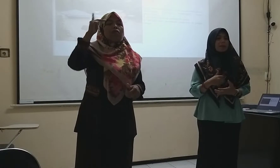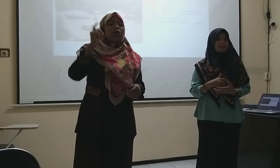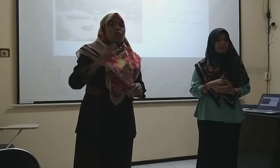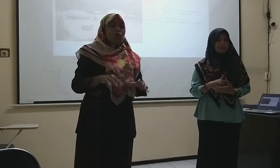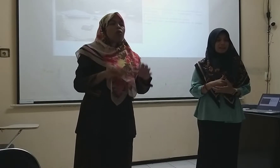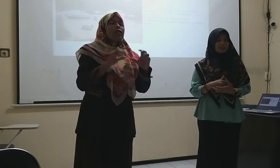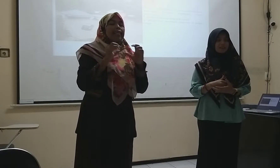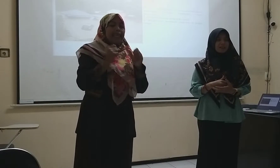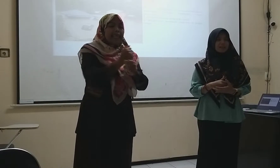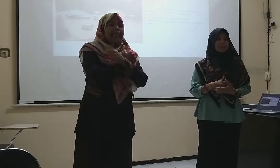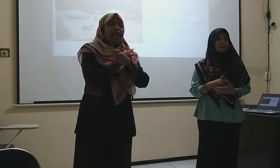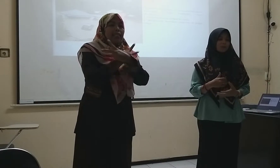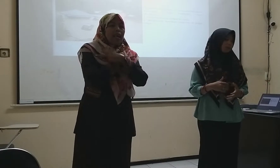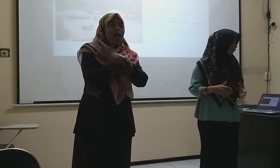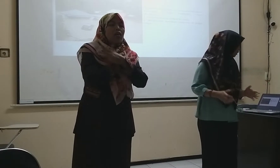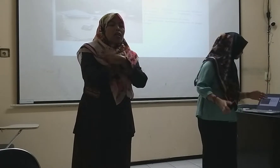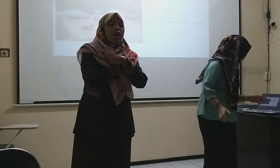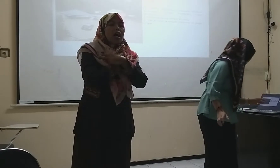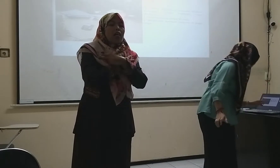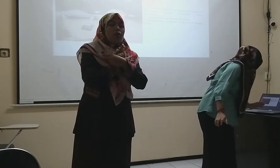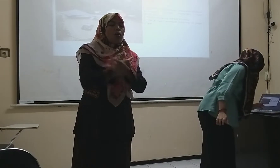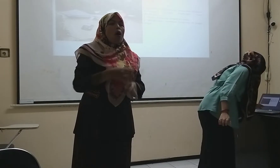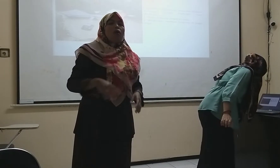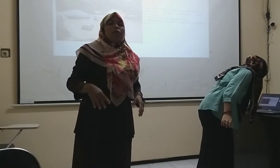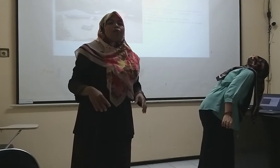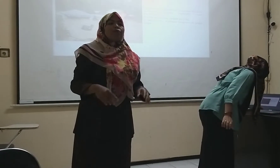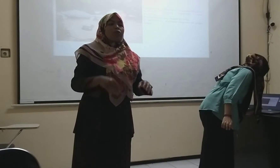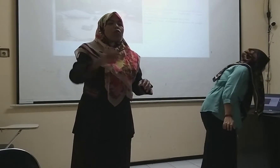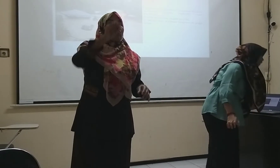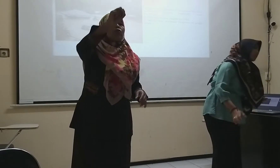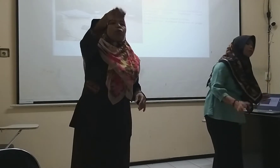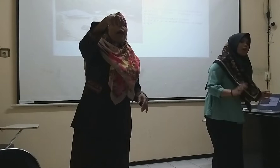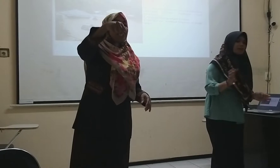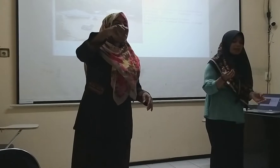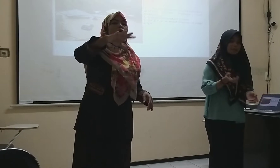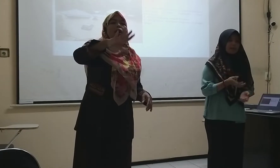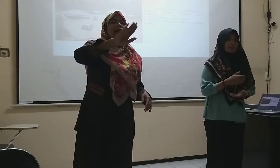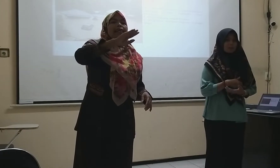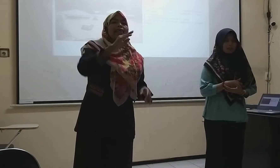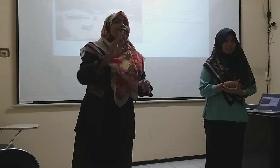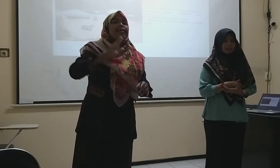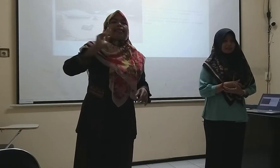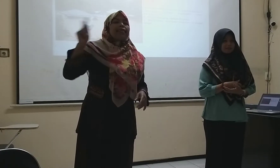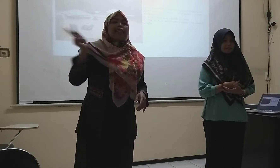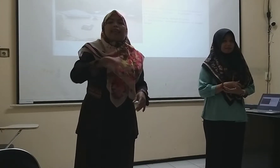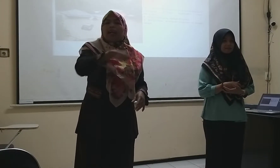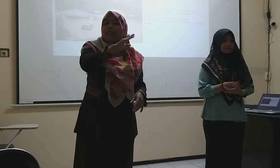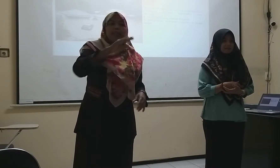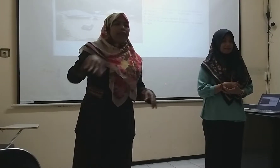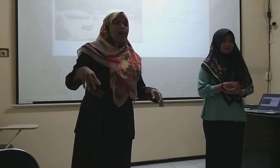mencegah banjir, yaitu dengan cara tidak membuang sampah ke sungai.